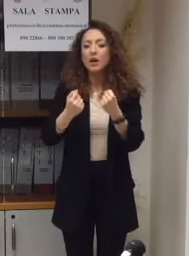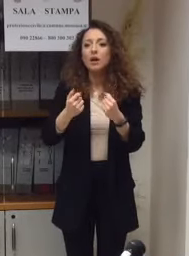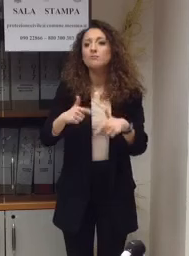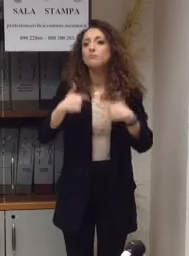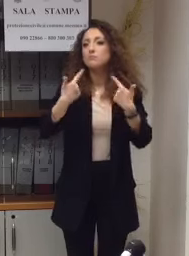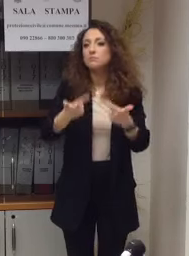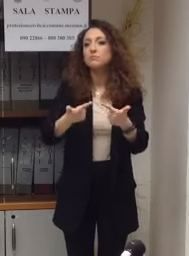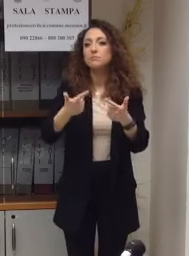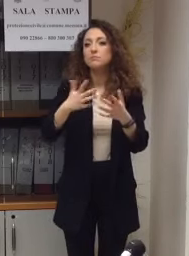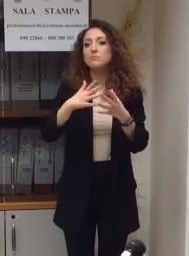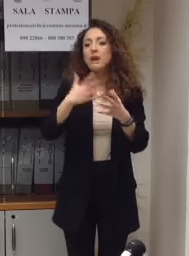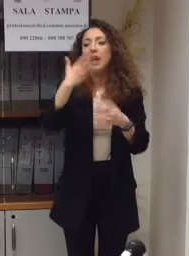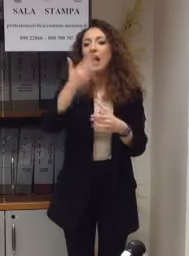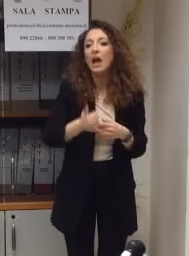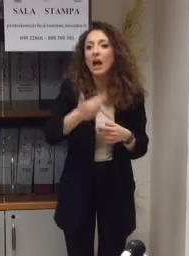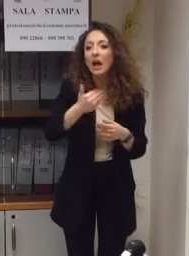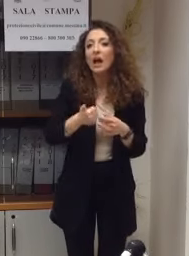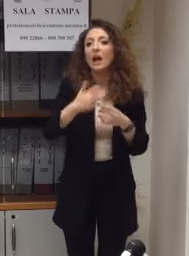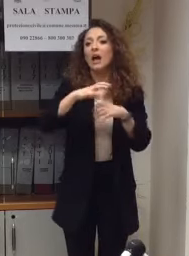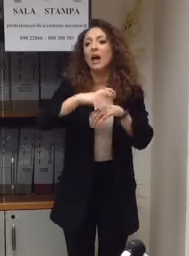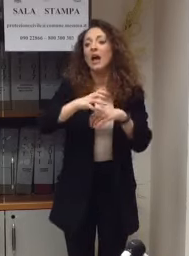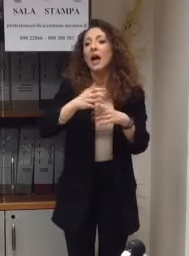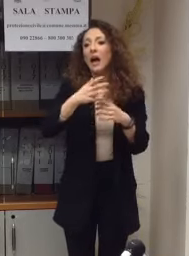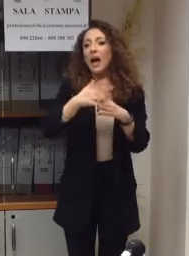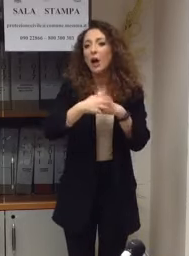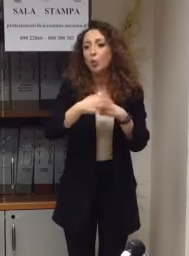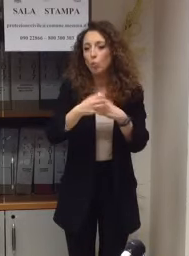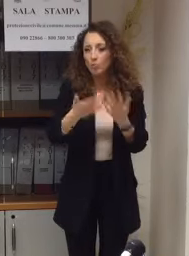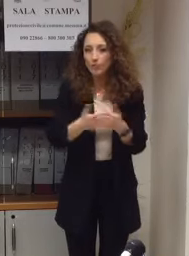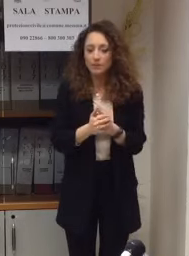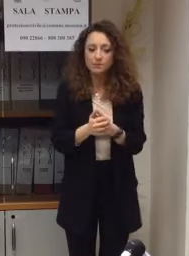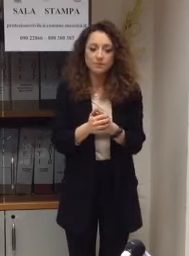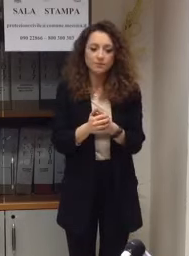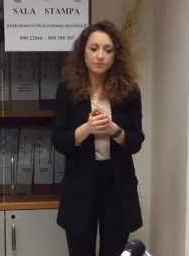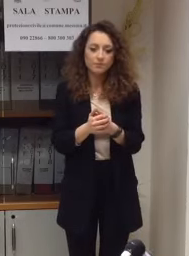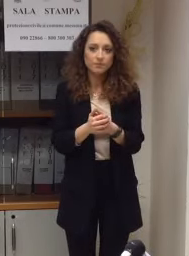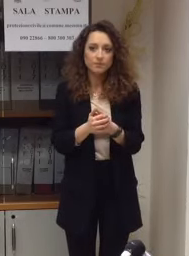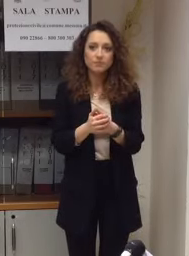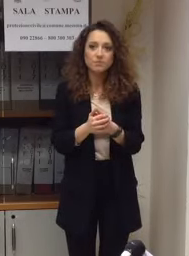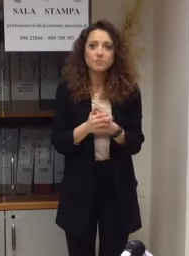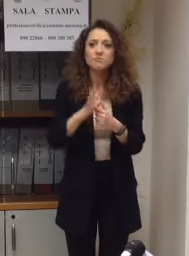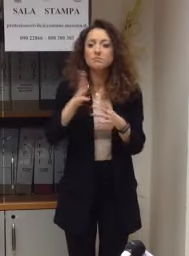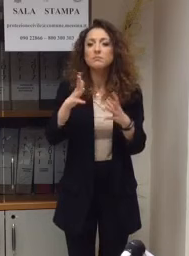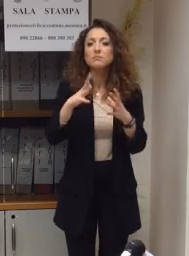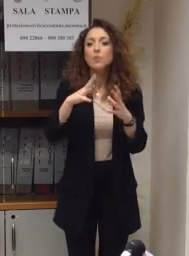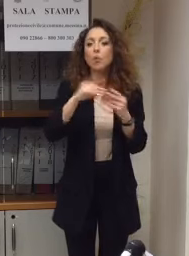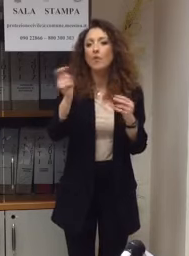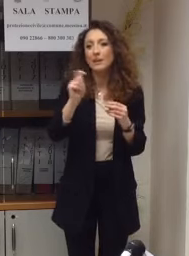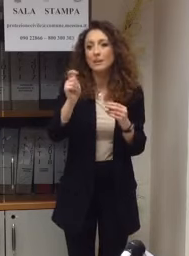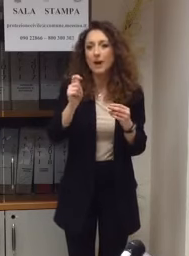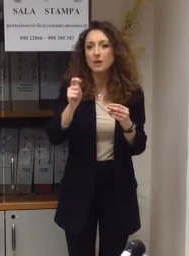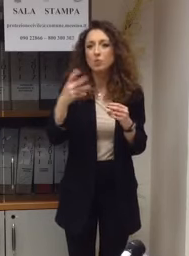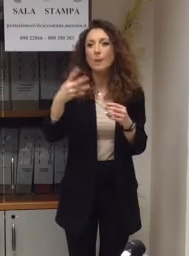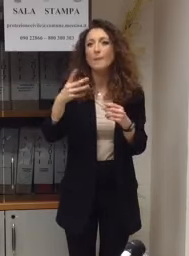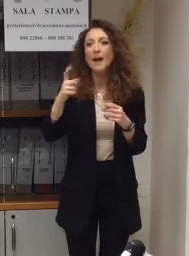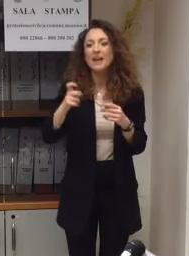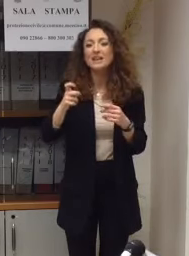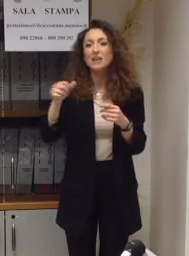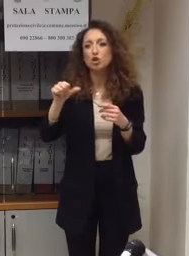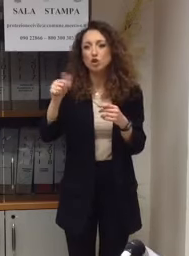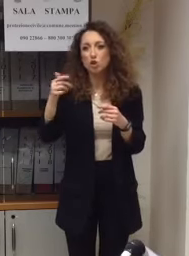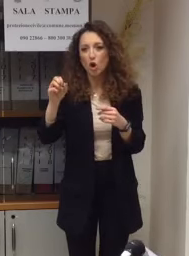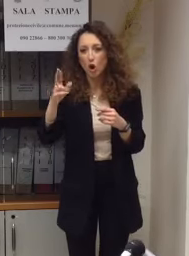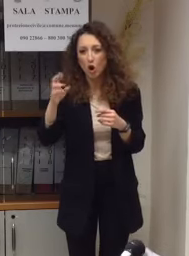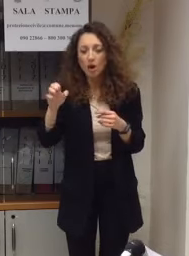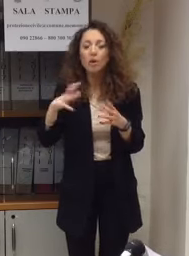agrumi, e i dipendenti del Max Store Deco di Via la Regina Elena delle uova di Pasqua, i dipendenti del Max Store Deco di Via la Regina Elena